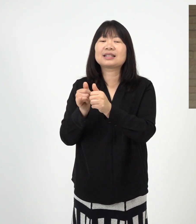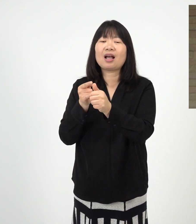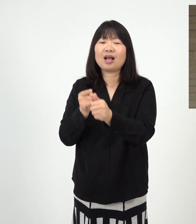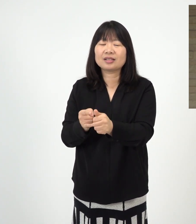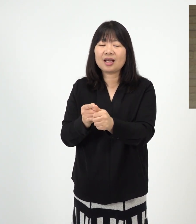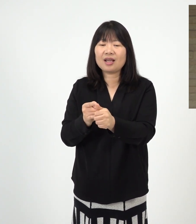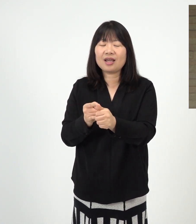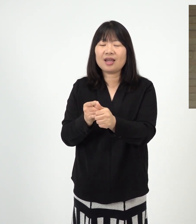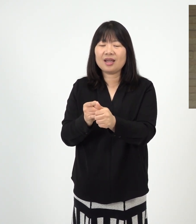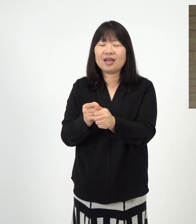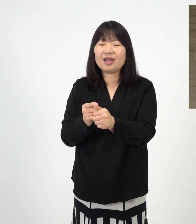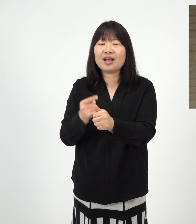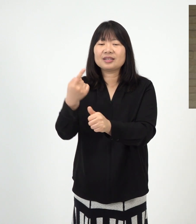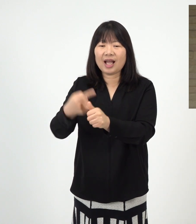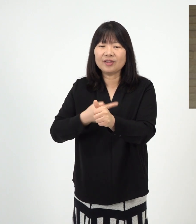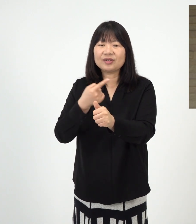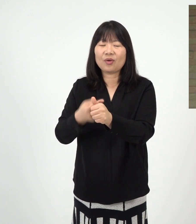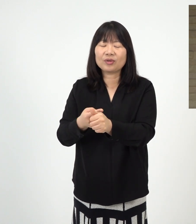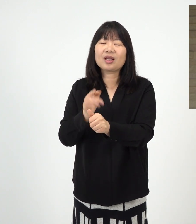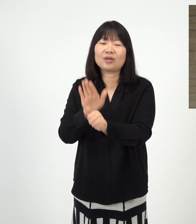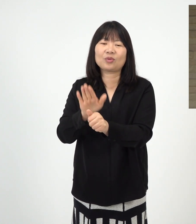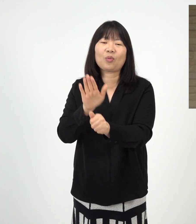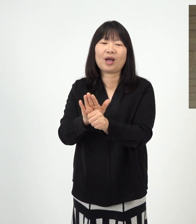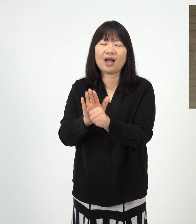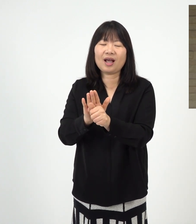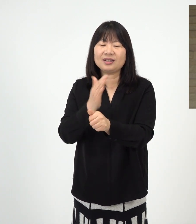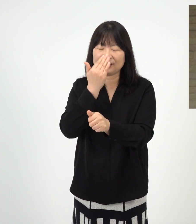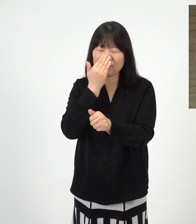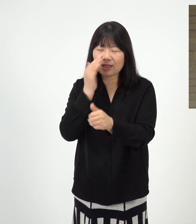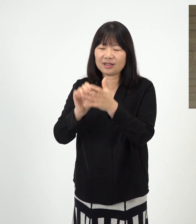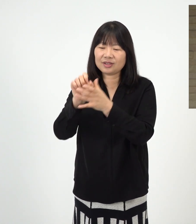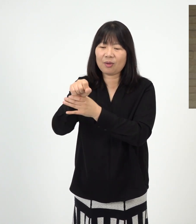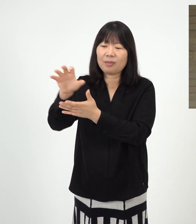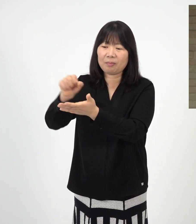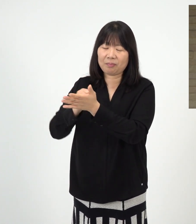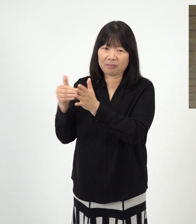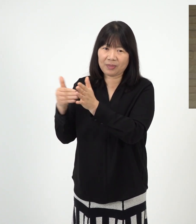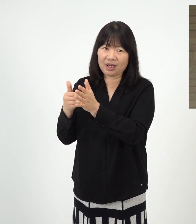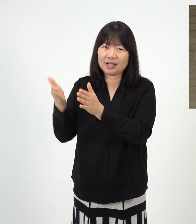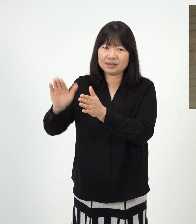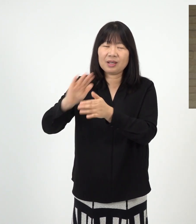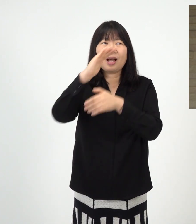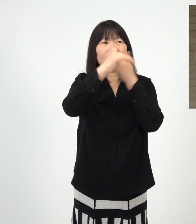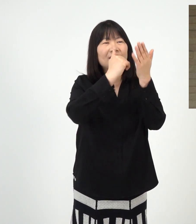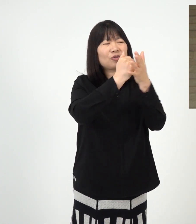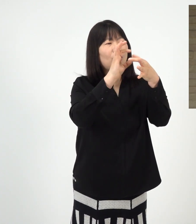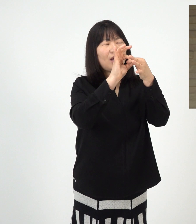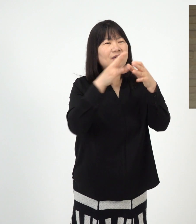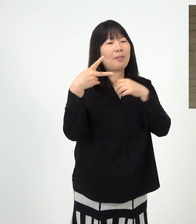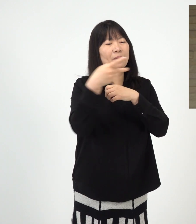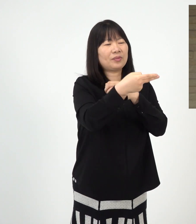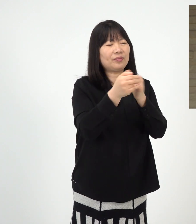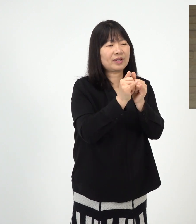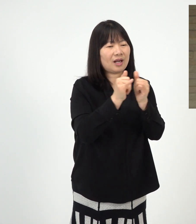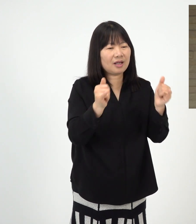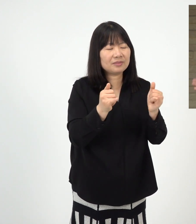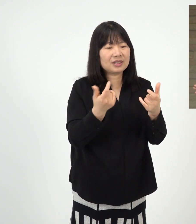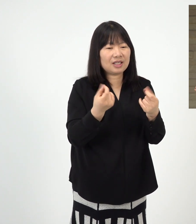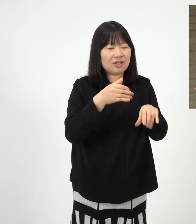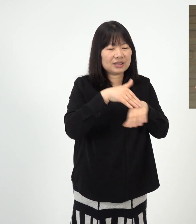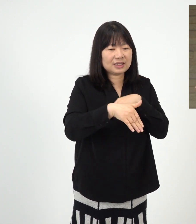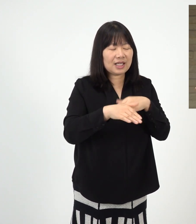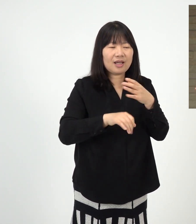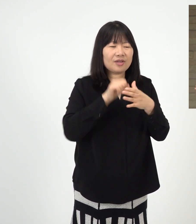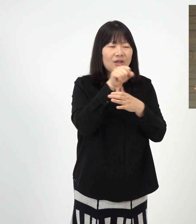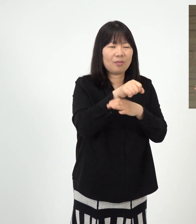선한 열매가 나올 수밖에 없는 것이고, 하나님과 관계가 없는 인생들은 이런 열매가 안